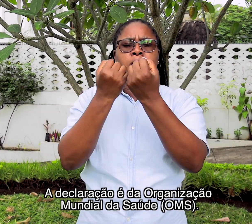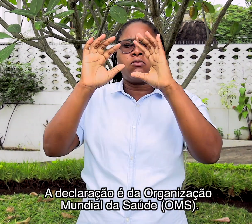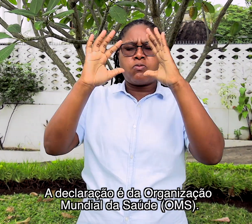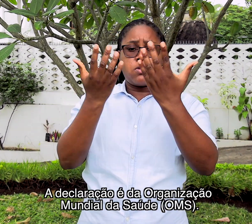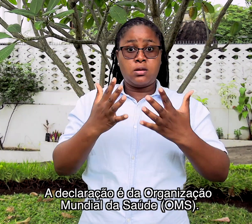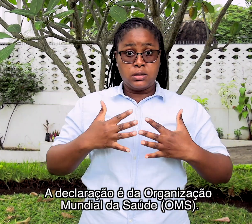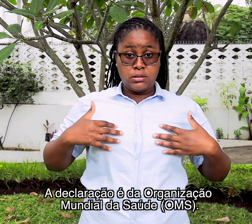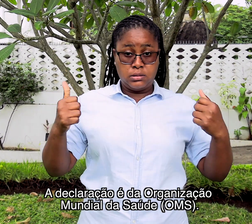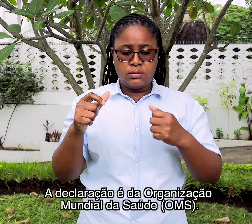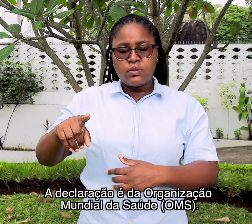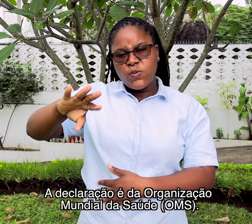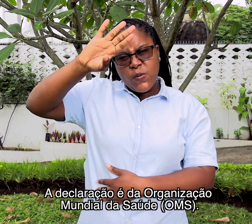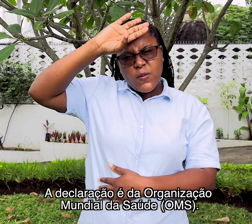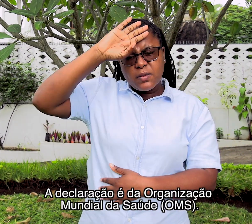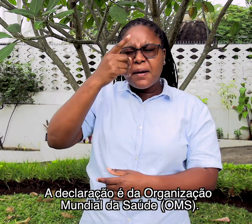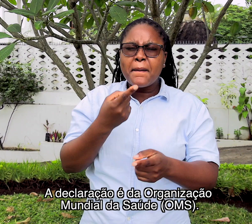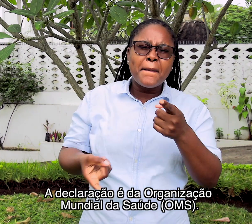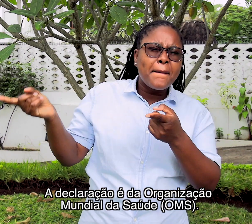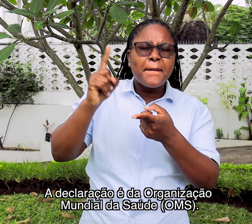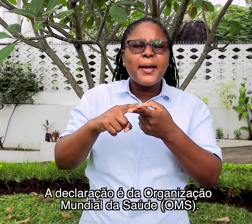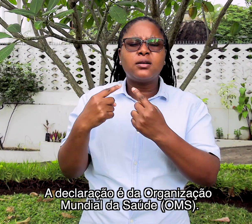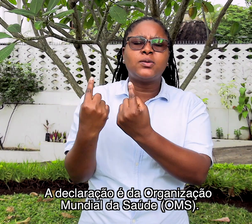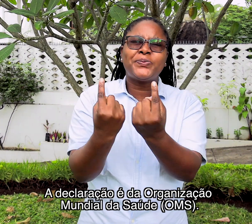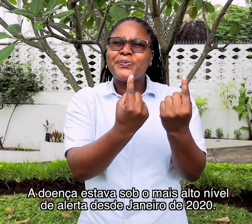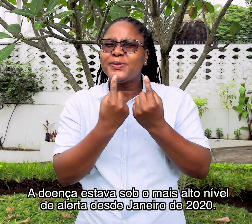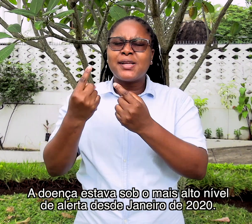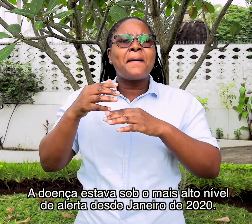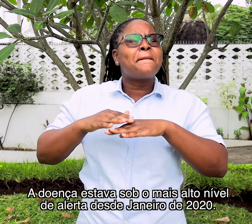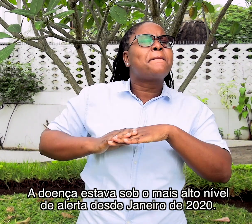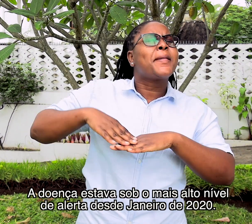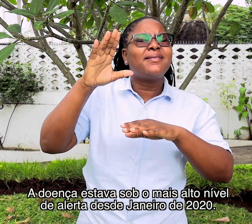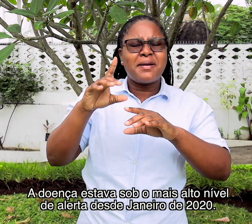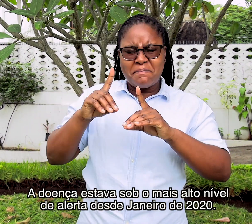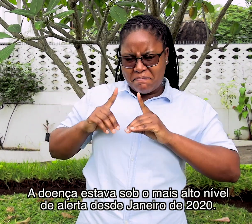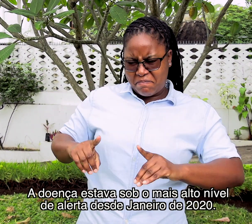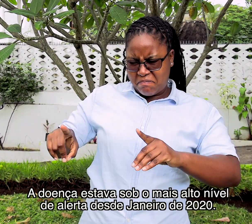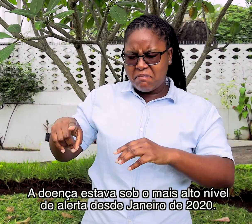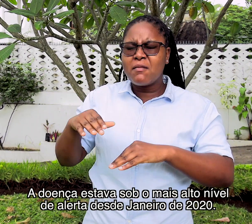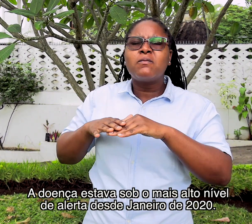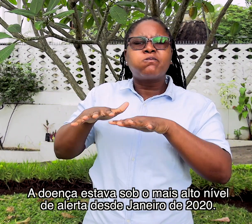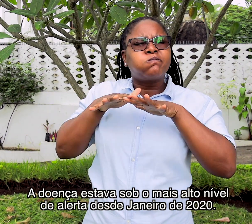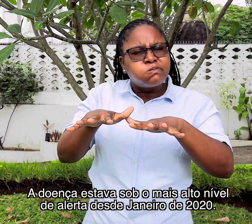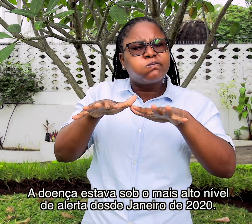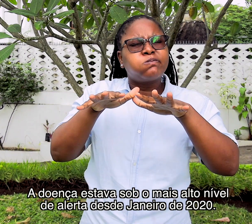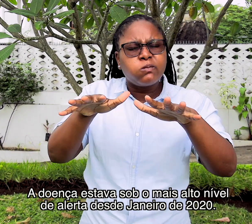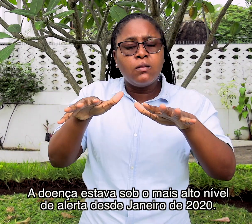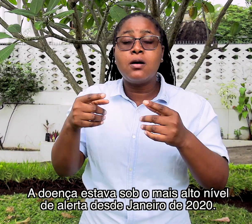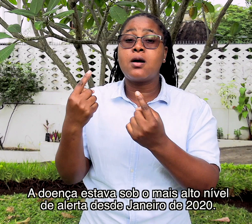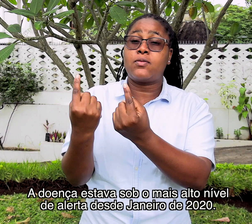Organização Mundial da Saúde, OMS. A doença estava sobre o mais alto nível de alerta 10 de janeiro de